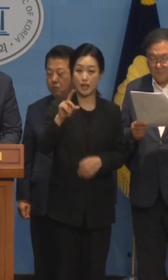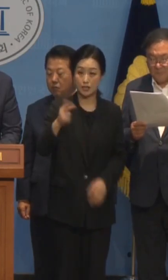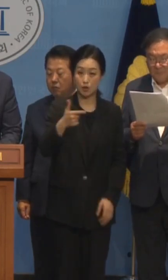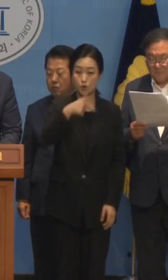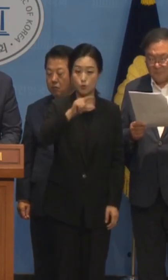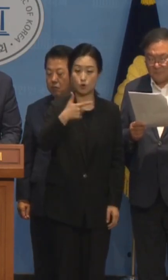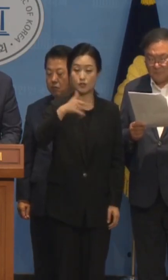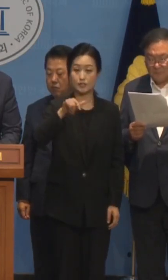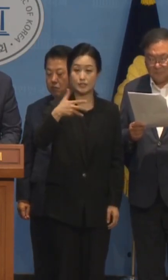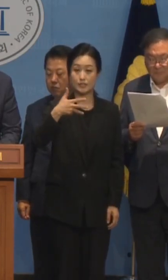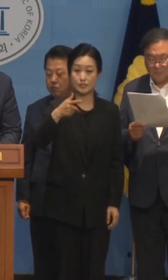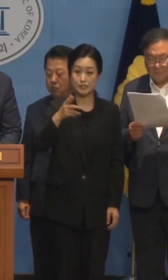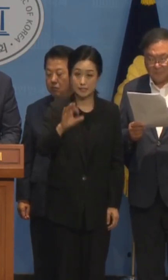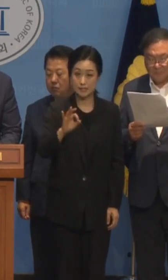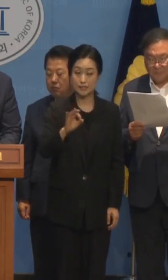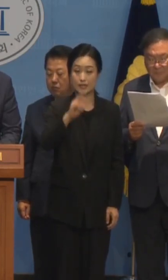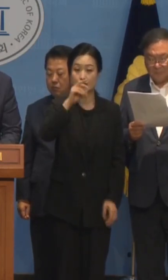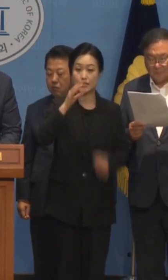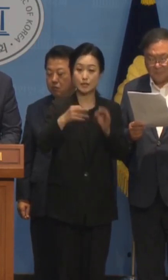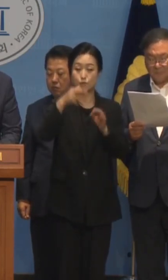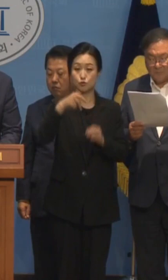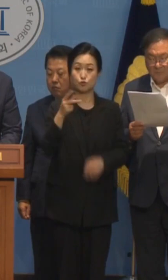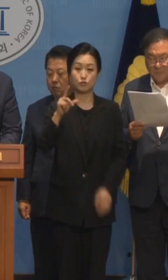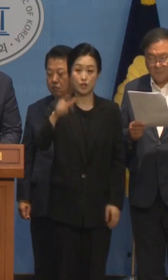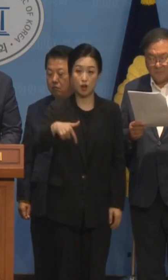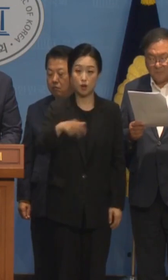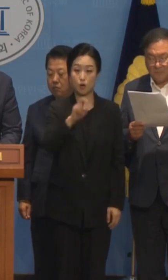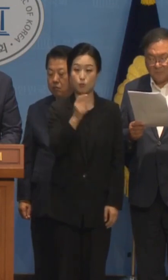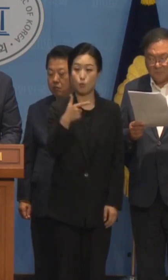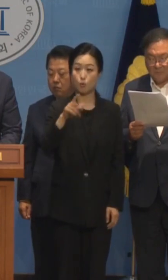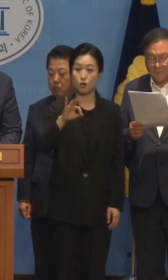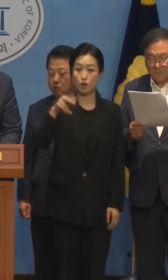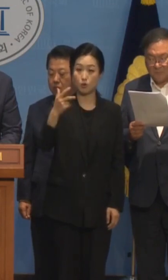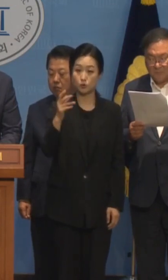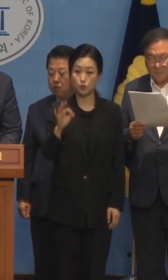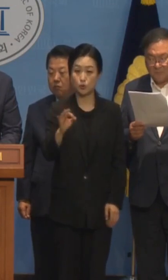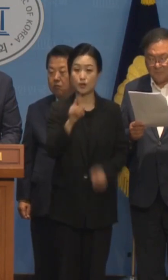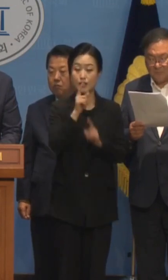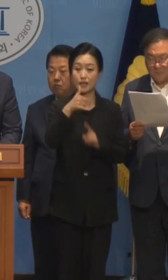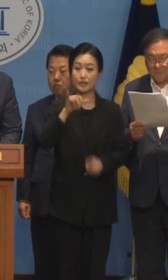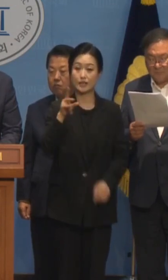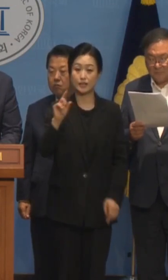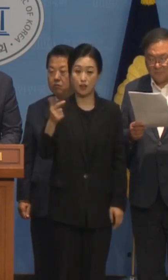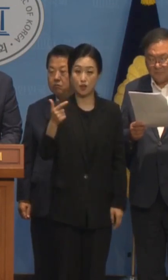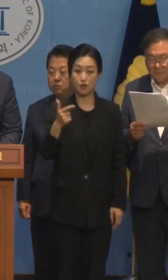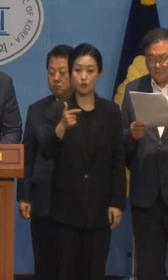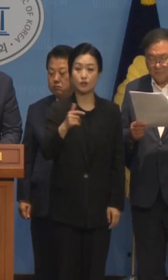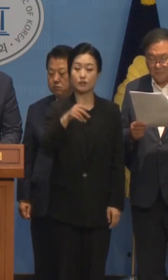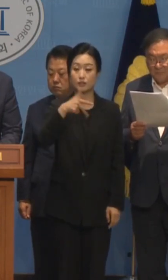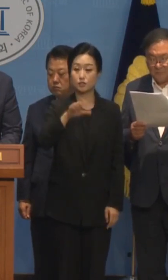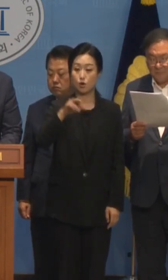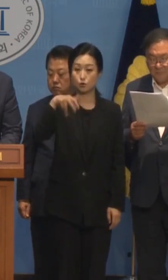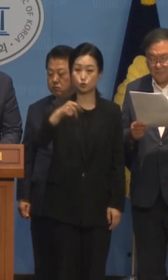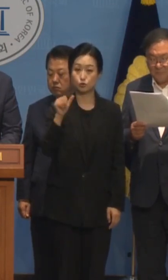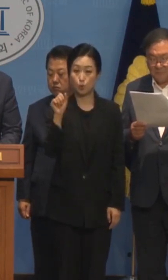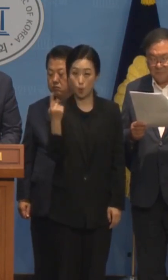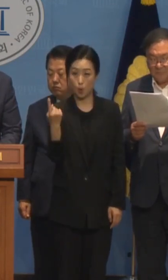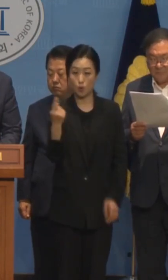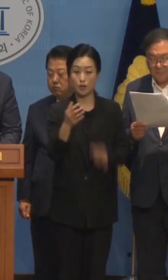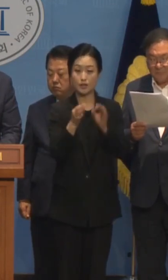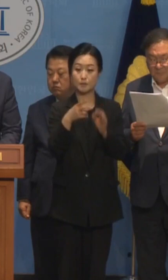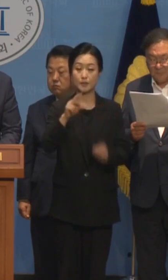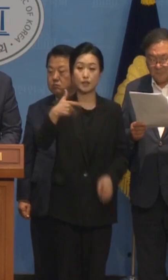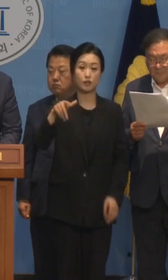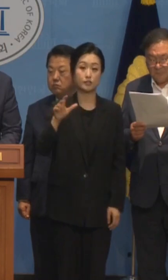권칠승, 박선원, 김준혁, 김용만, 모경종, 이기현, 부승찬, 정준호, 김현정,